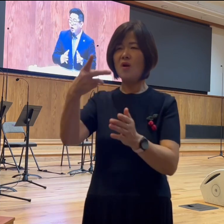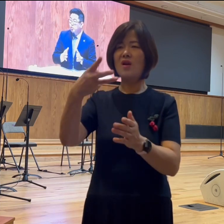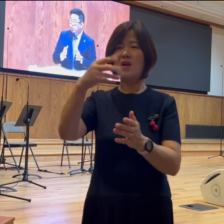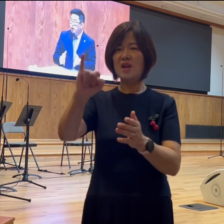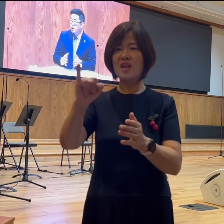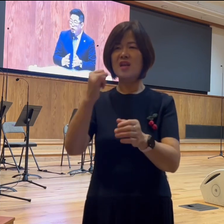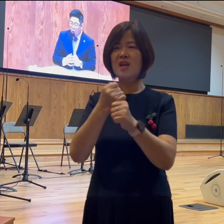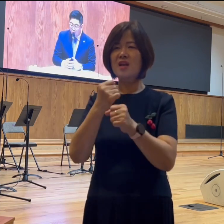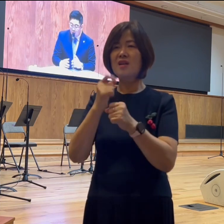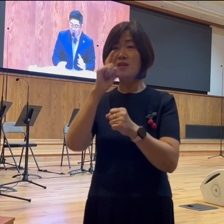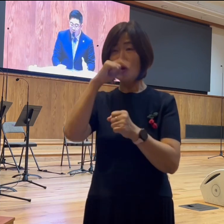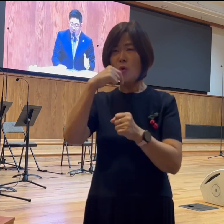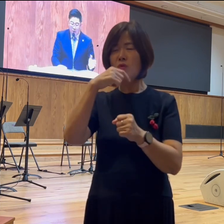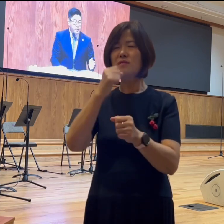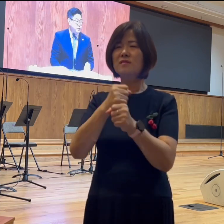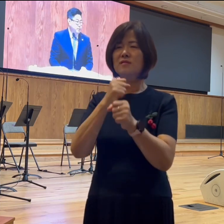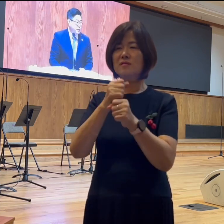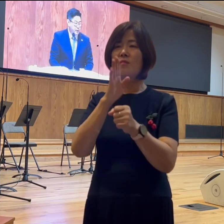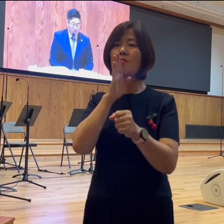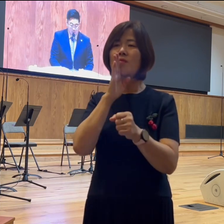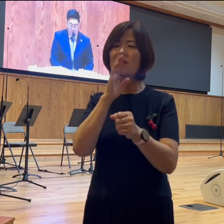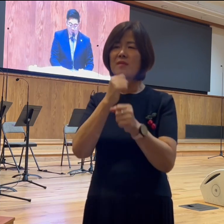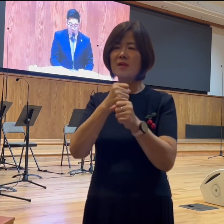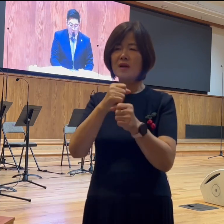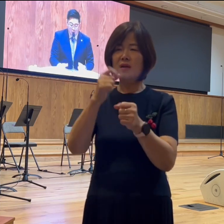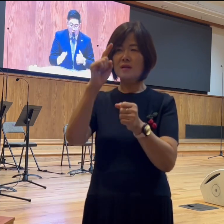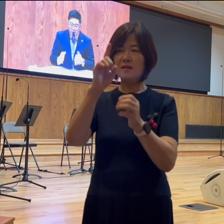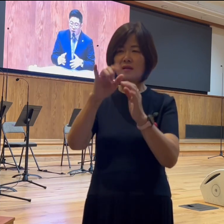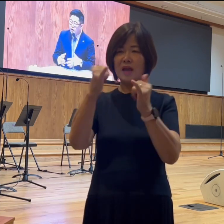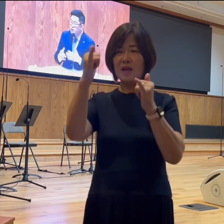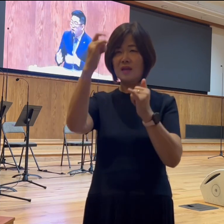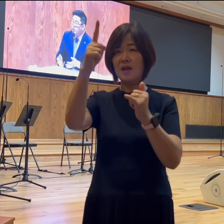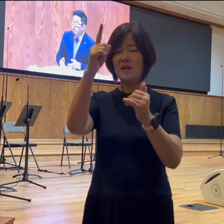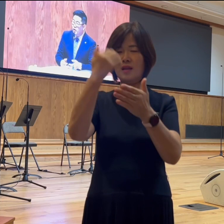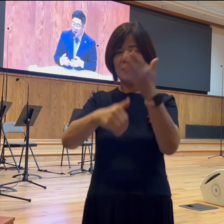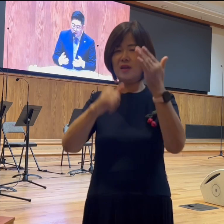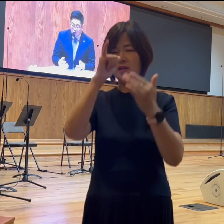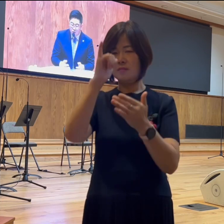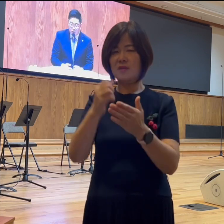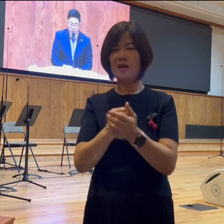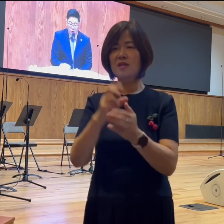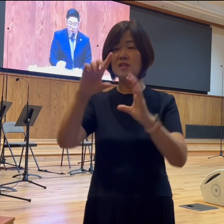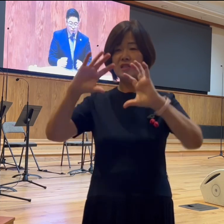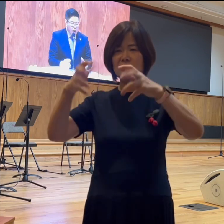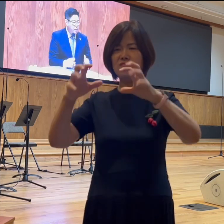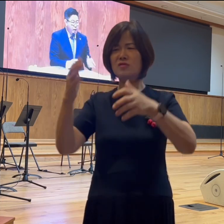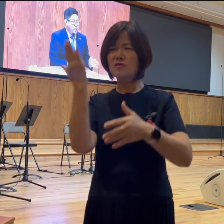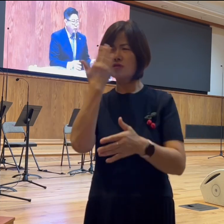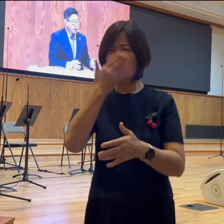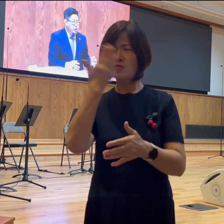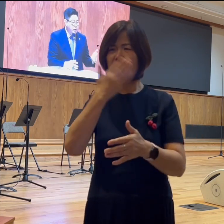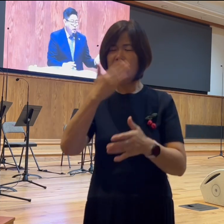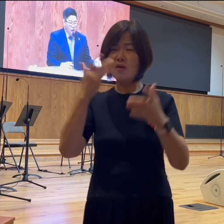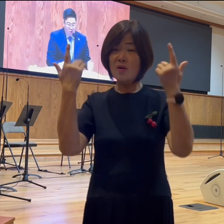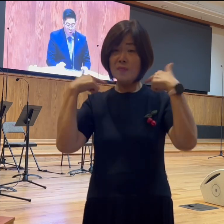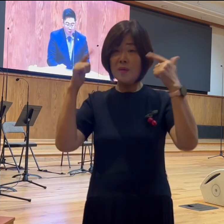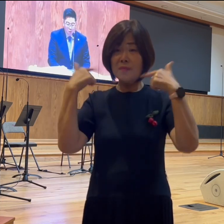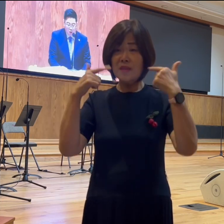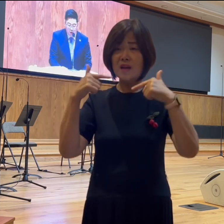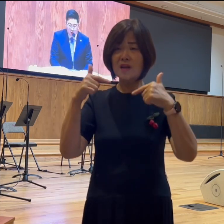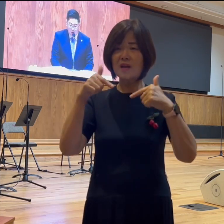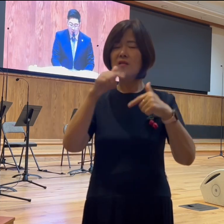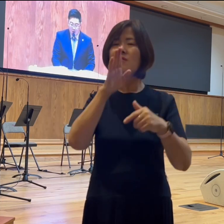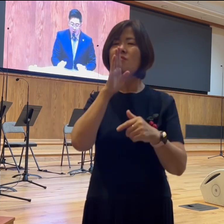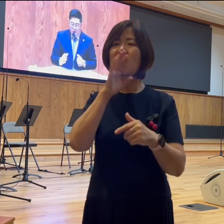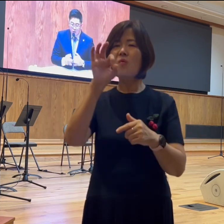아주 구닥다리 로봇 하나만 남아 있었습니다. 그리고 그 쓰레기장이 된 지구를 청소하면서 매일매일을 보내는 이 로봇